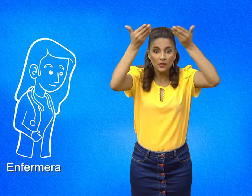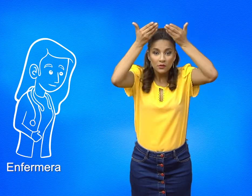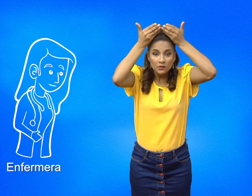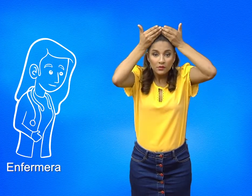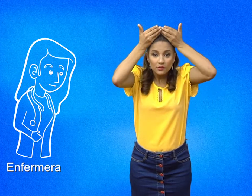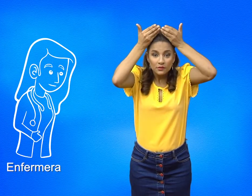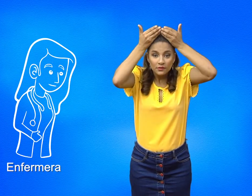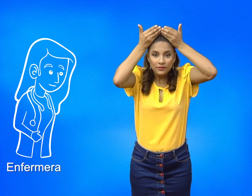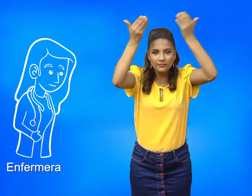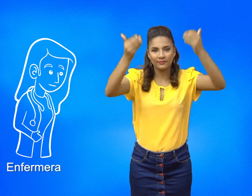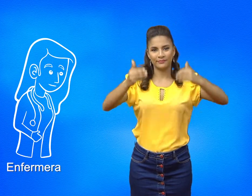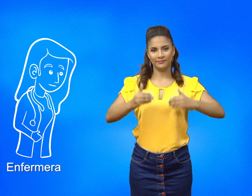enfermera